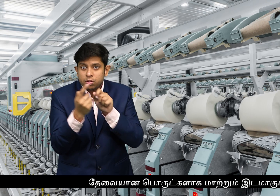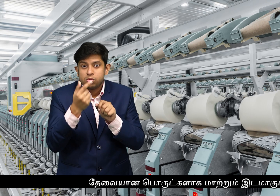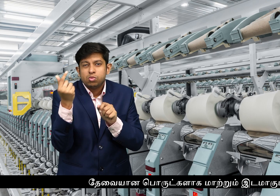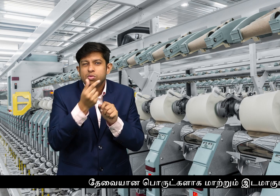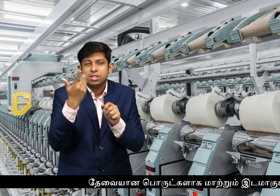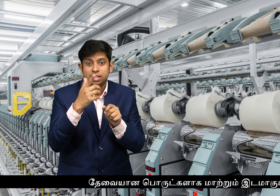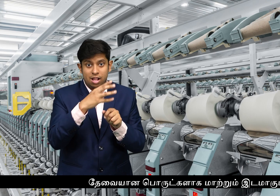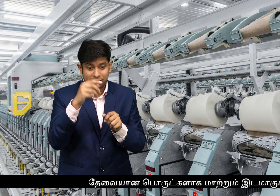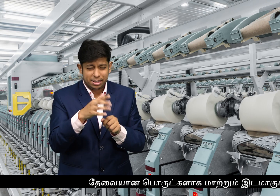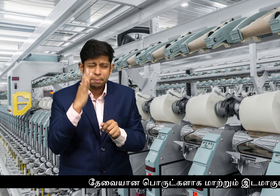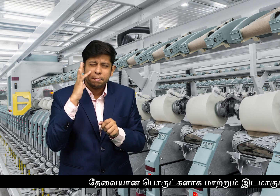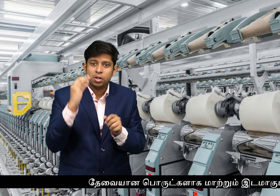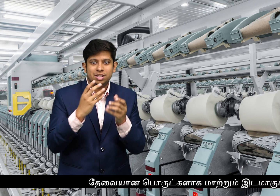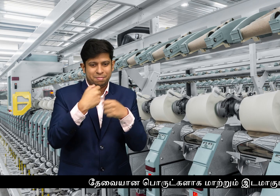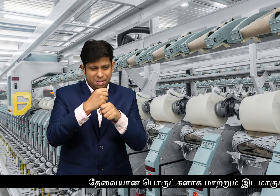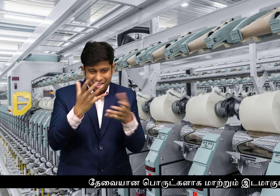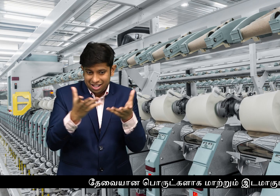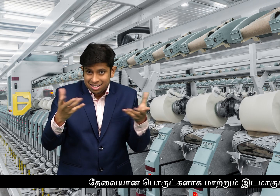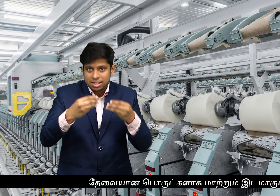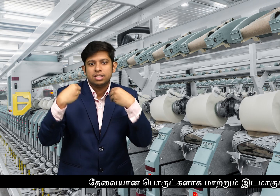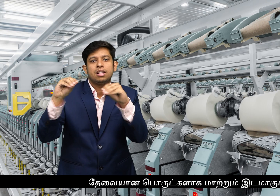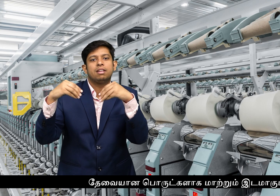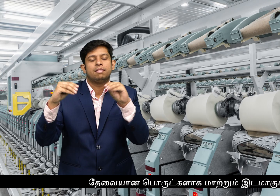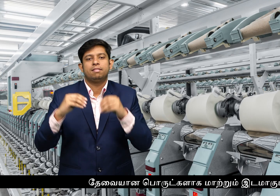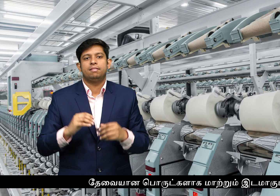பொருட்களாக மாற்றும் இடமாகும்.